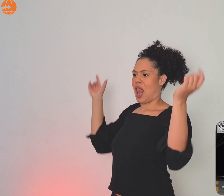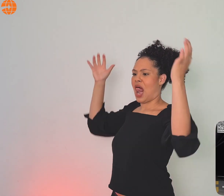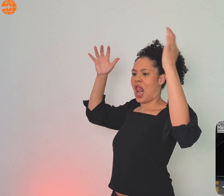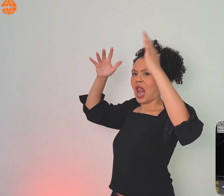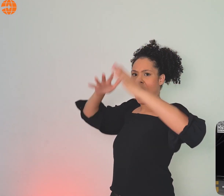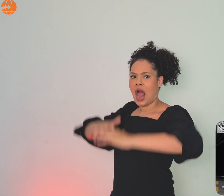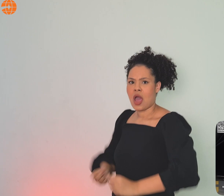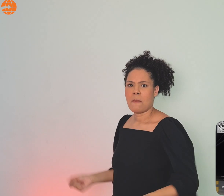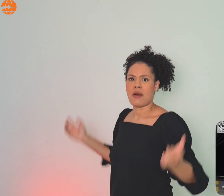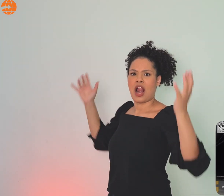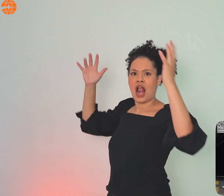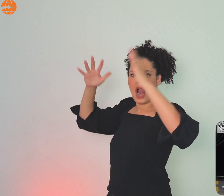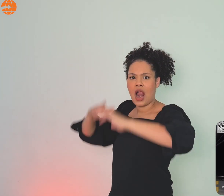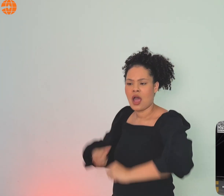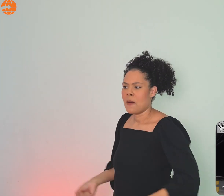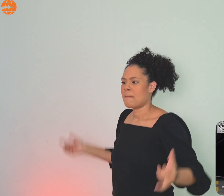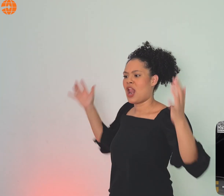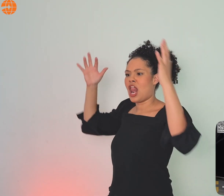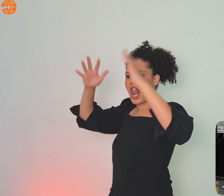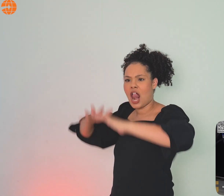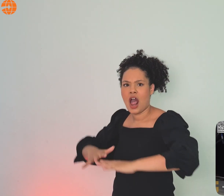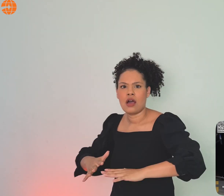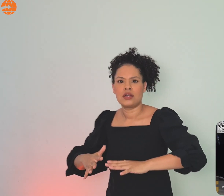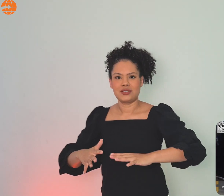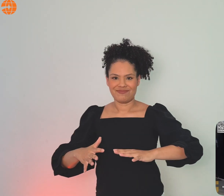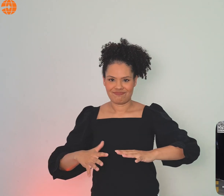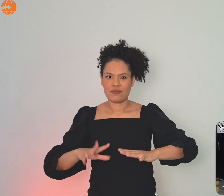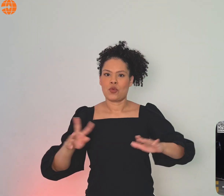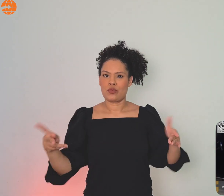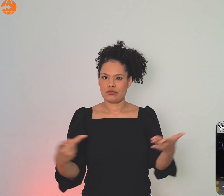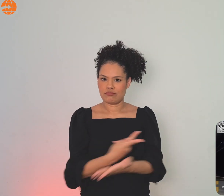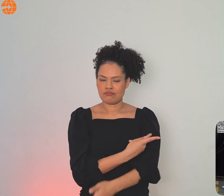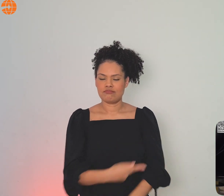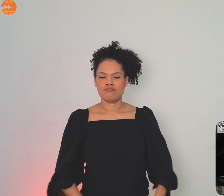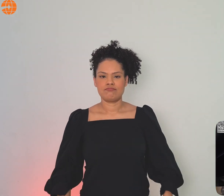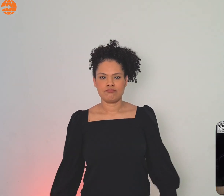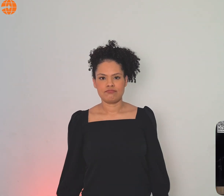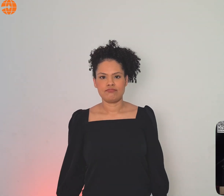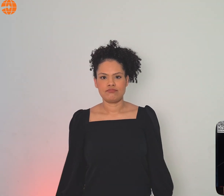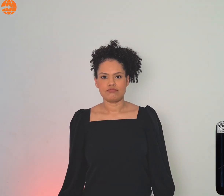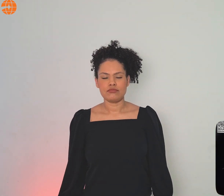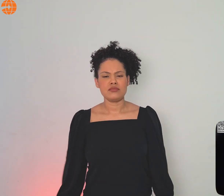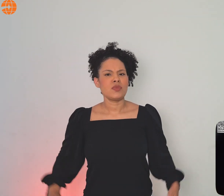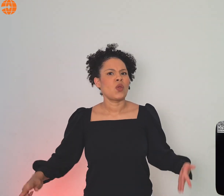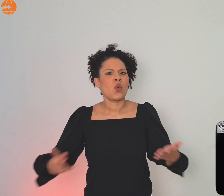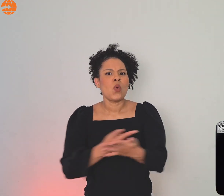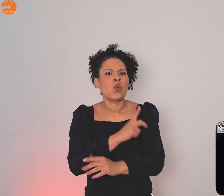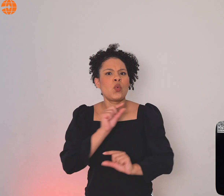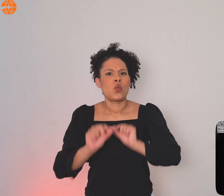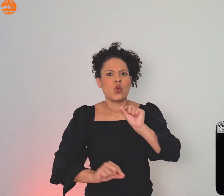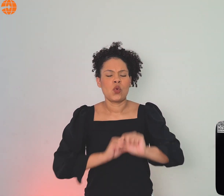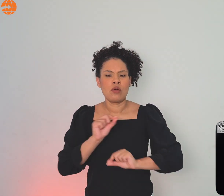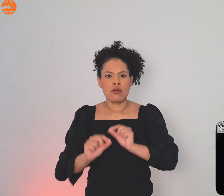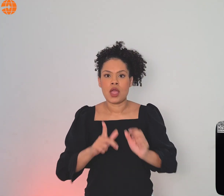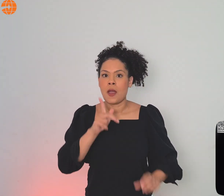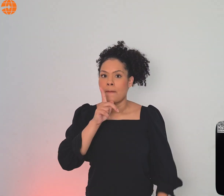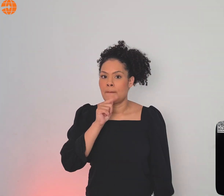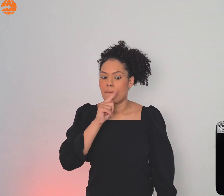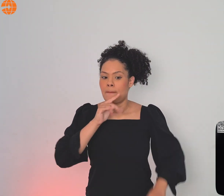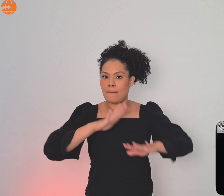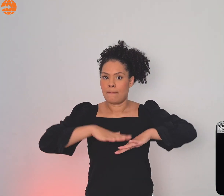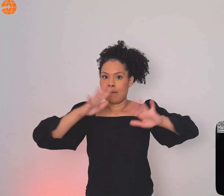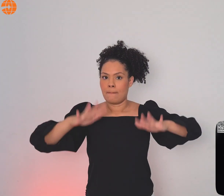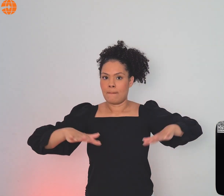e sobre os seus cavaleiros. Eles estavam diante do Mar